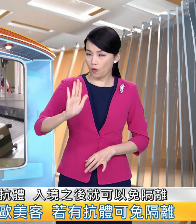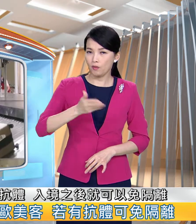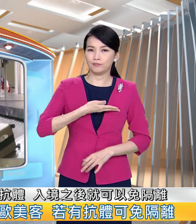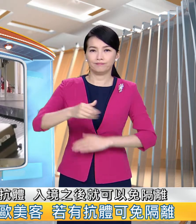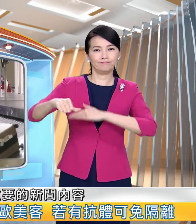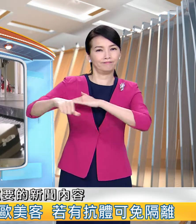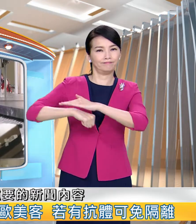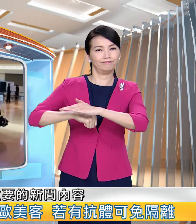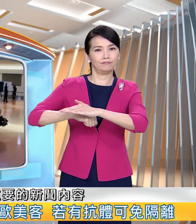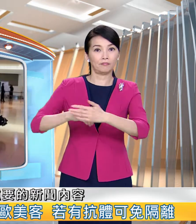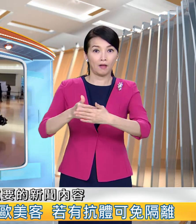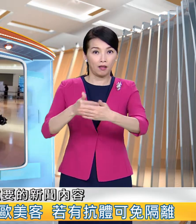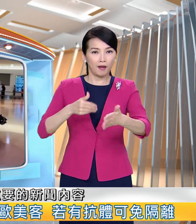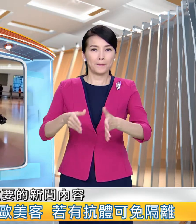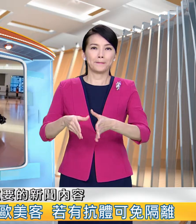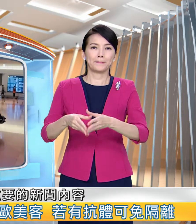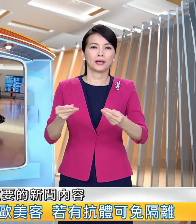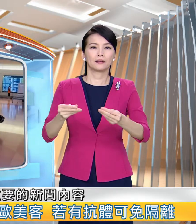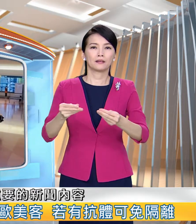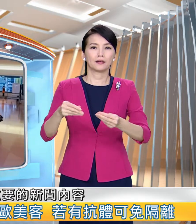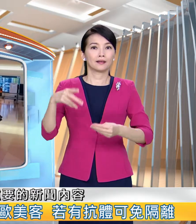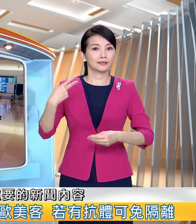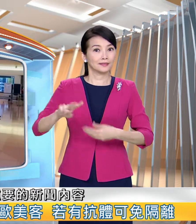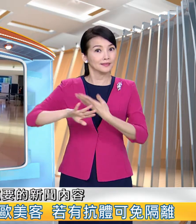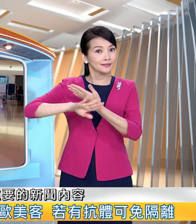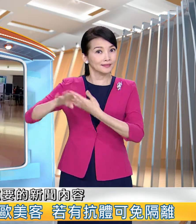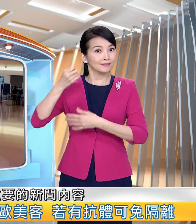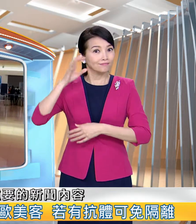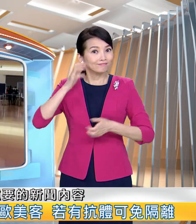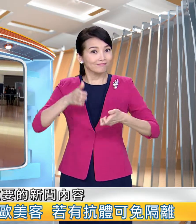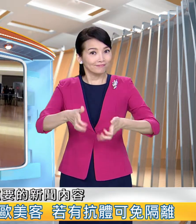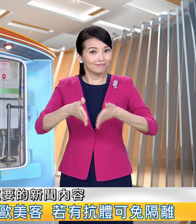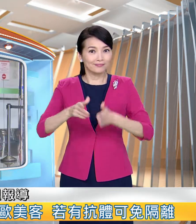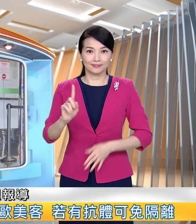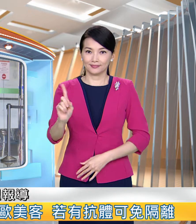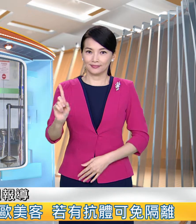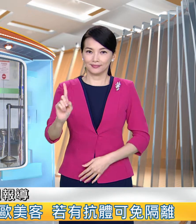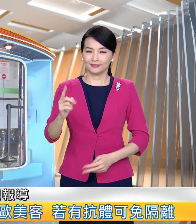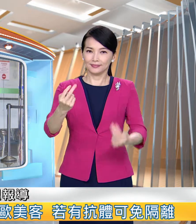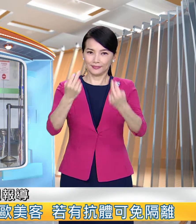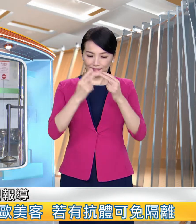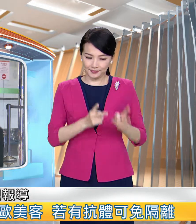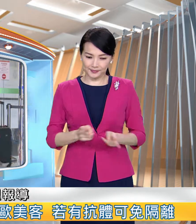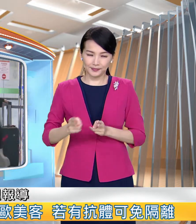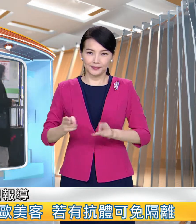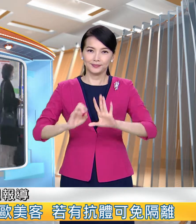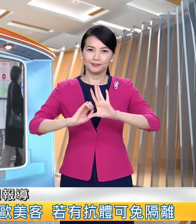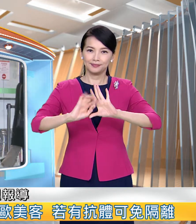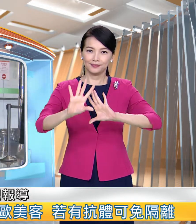离。另外还有哪些重要的新闻内容？来看以下的整理报